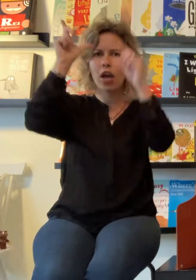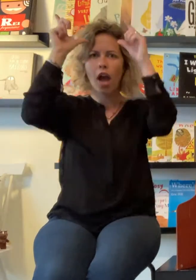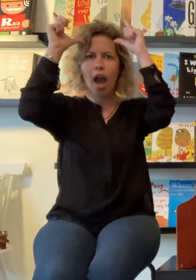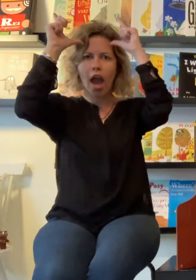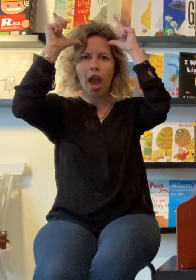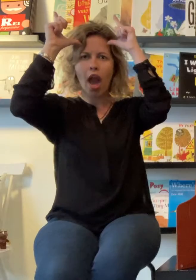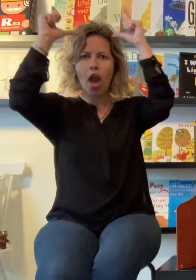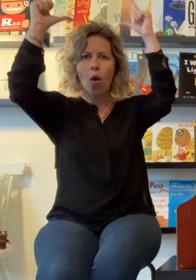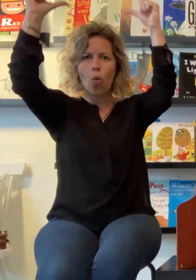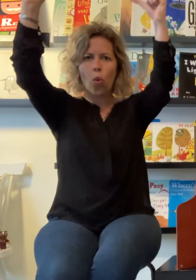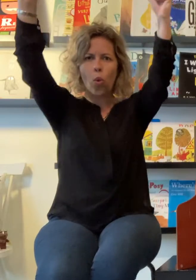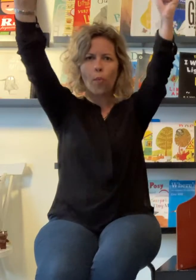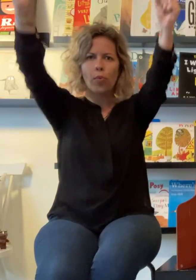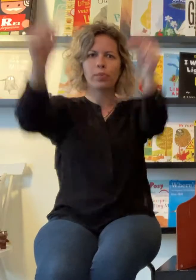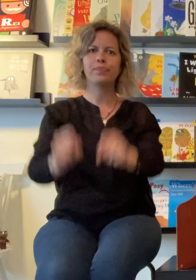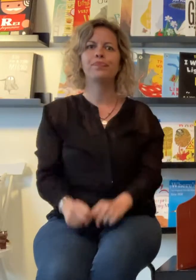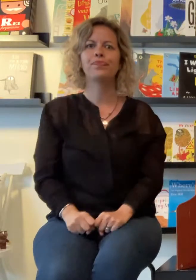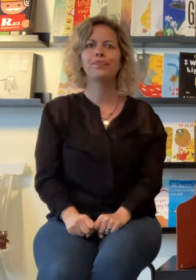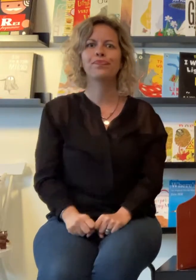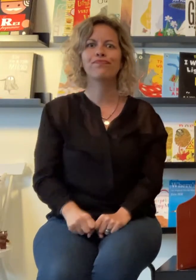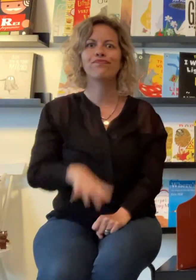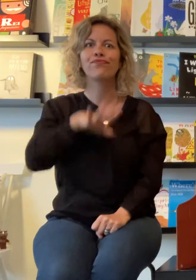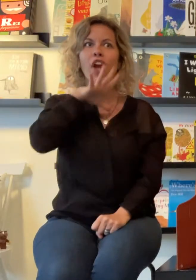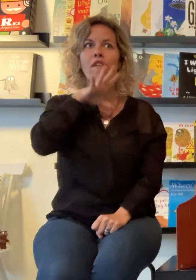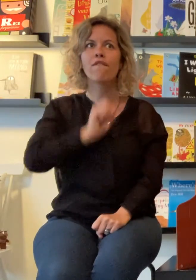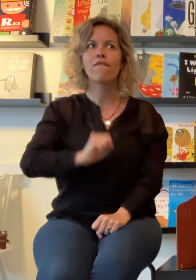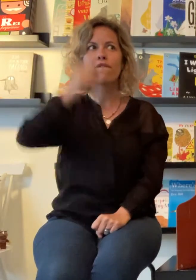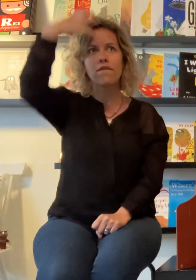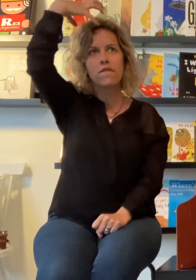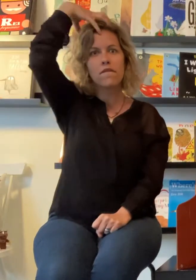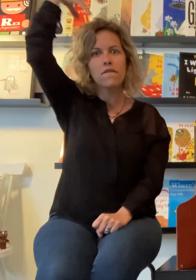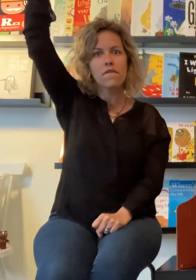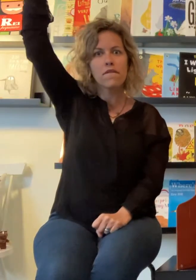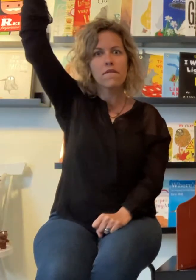Este é o lobo. O príncipe